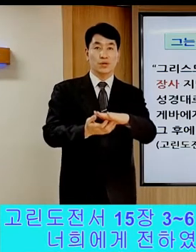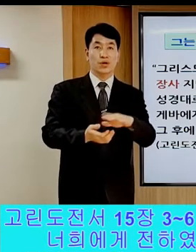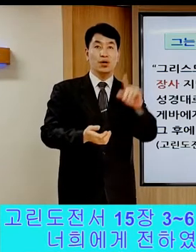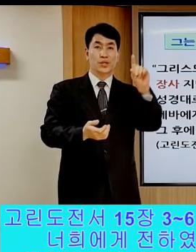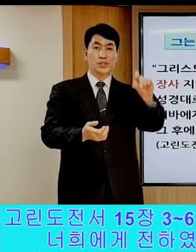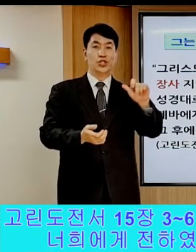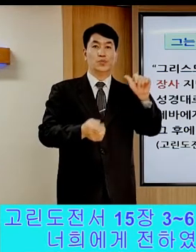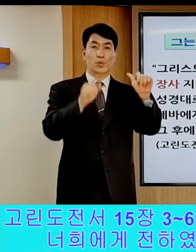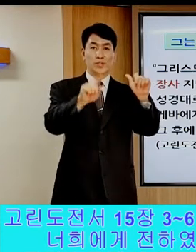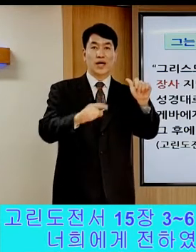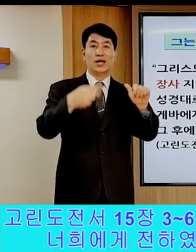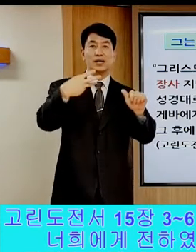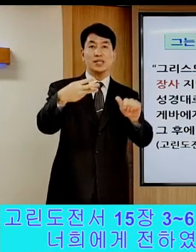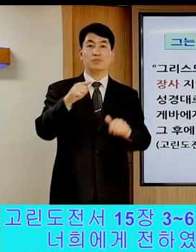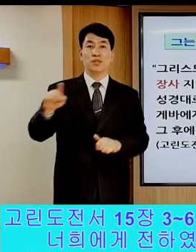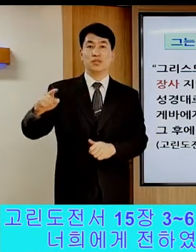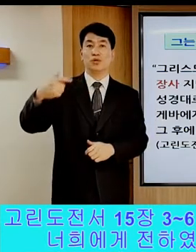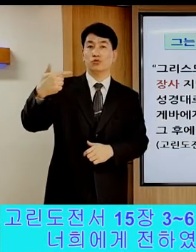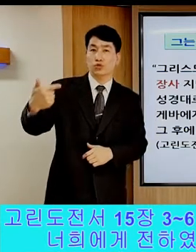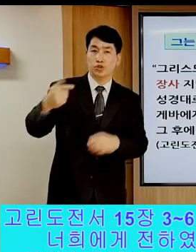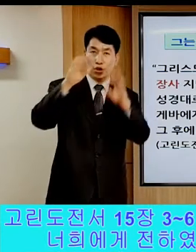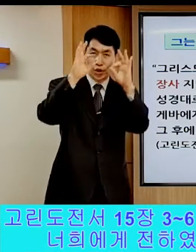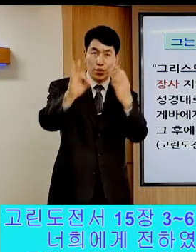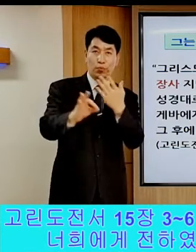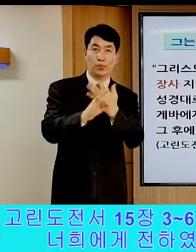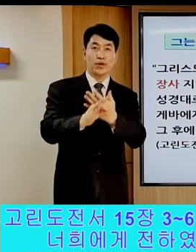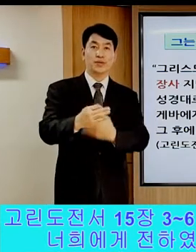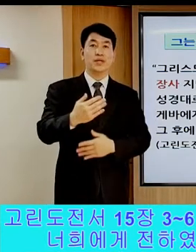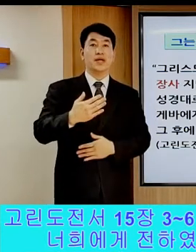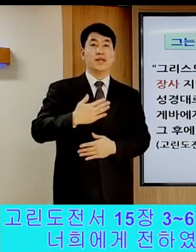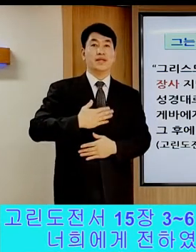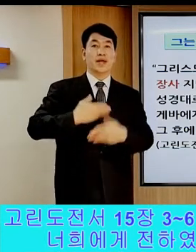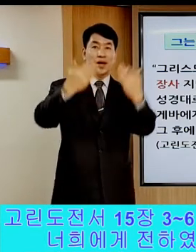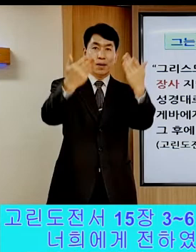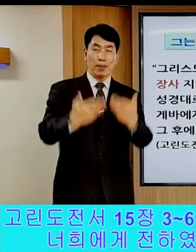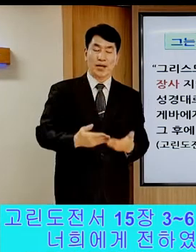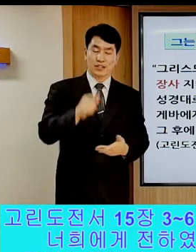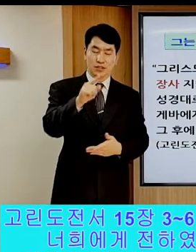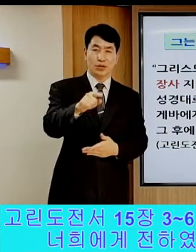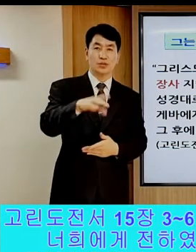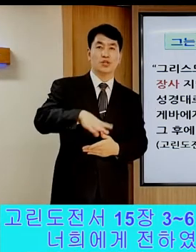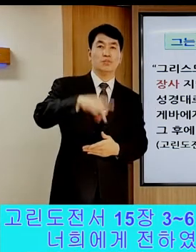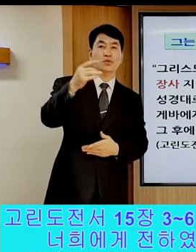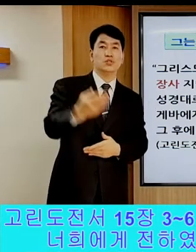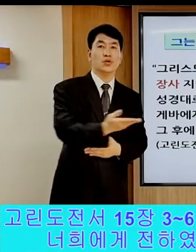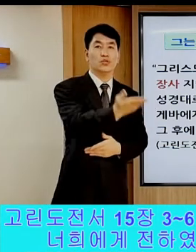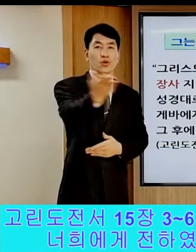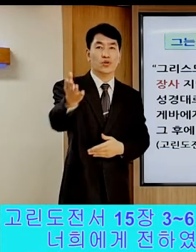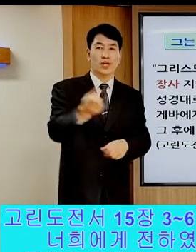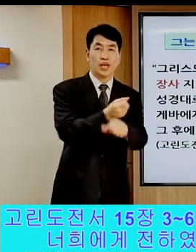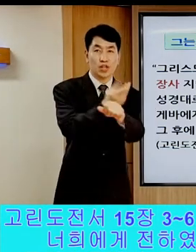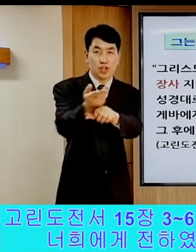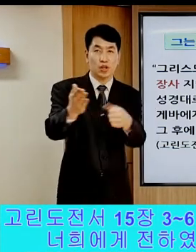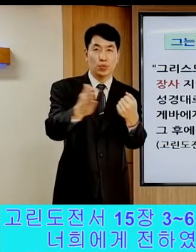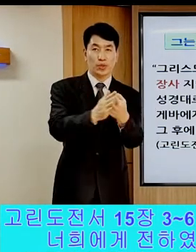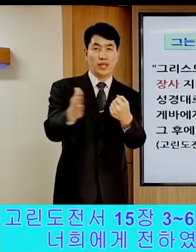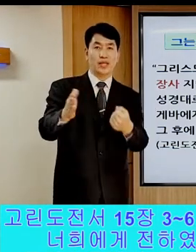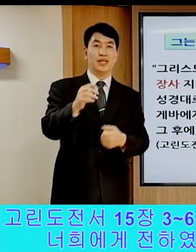고린도전서 15장 3절에서 6절 보면 내가 받은 것을 먼저 너희에게 전하노니